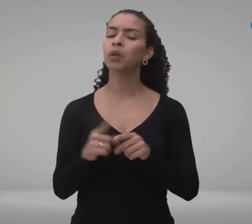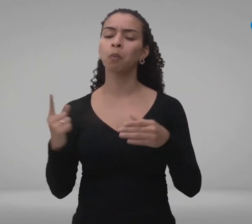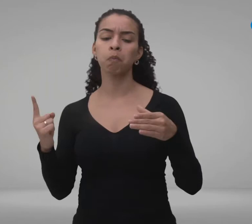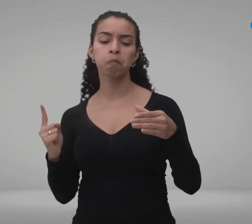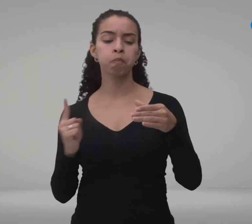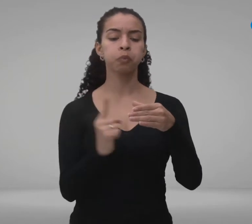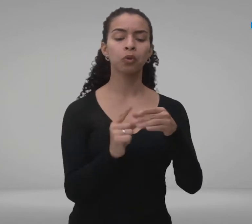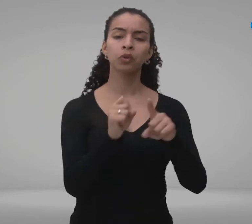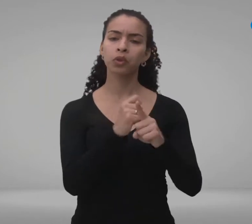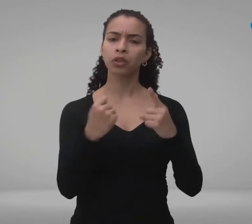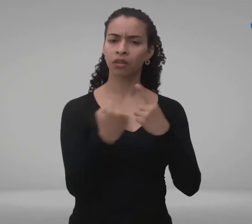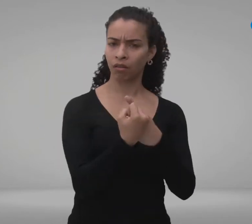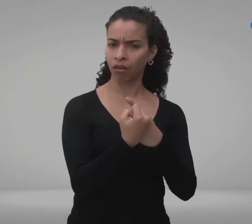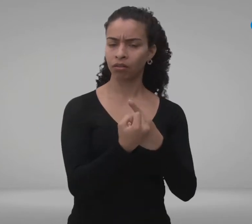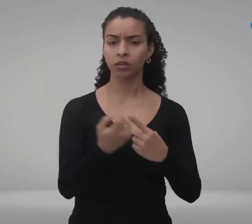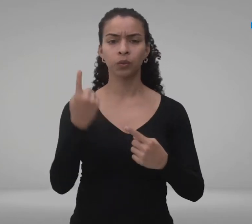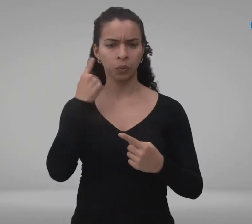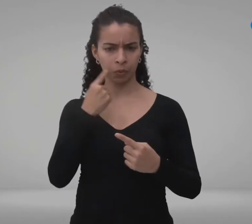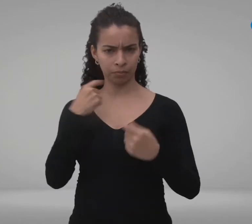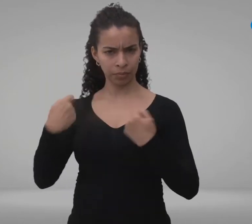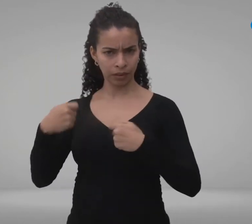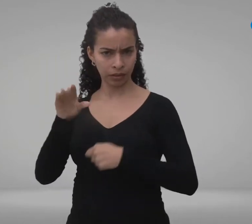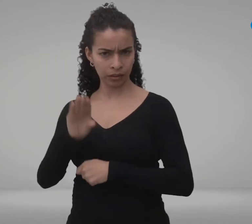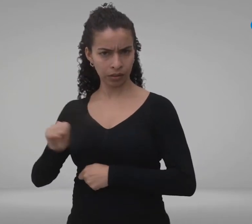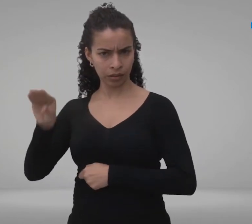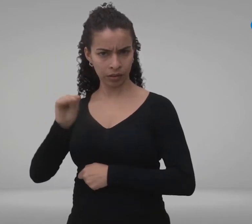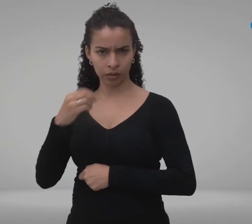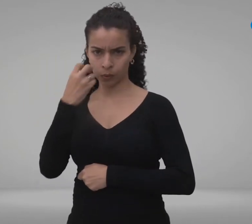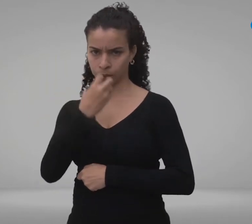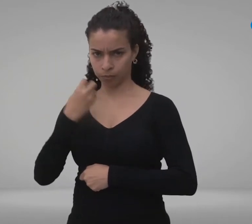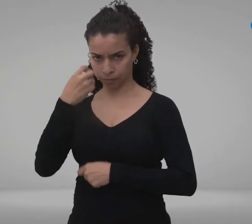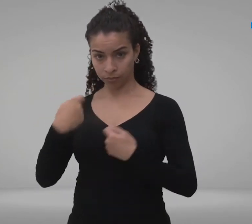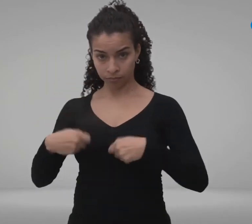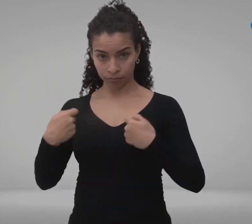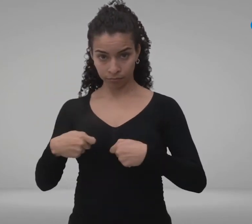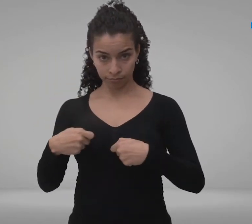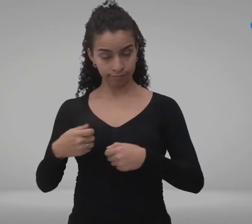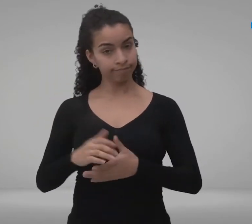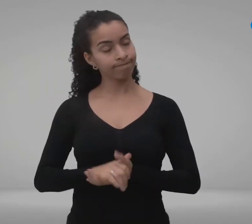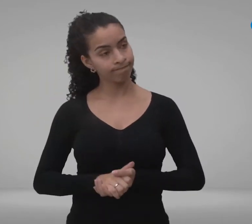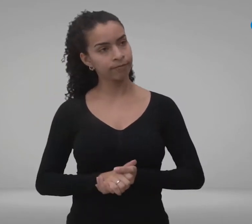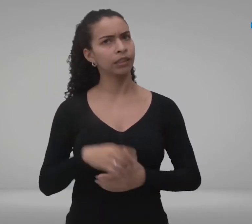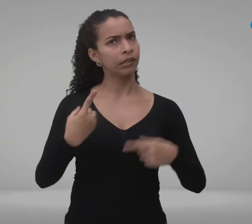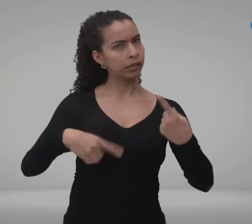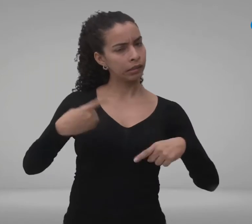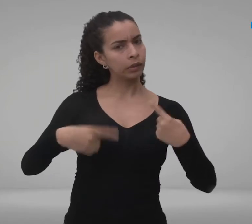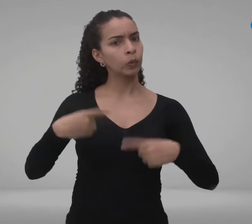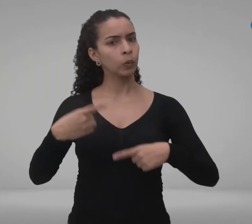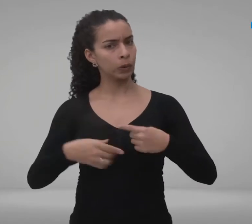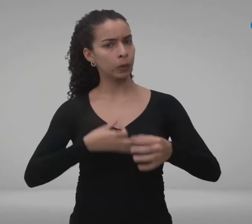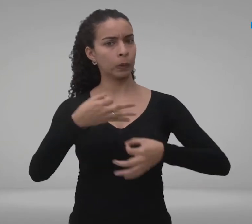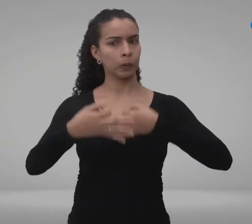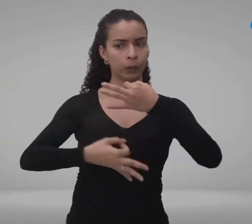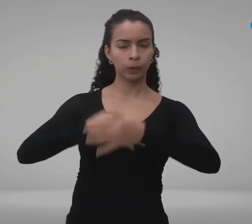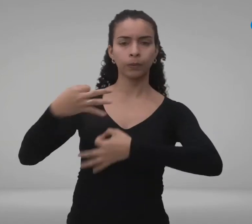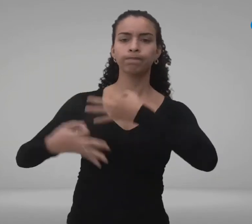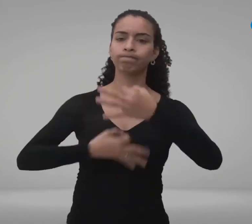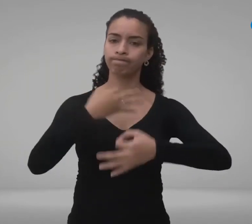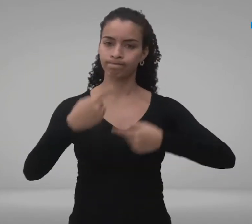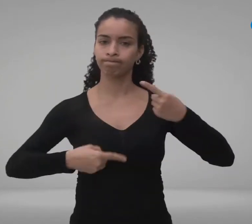na sociedade, ele precisa ser oralizado? Isso é uma questão bem polêmica, mas que